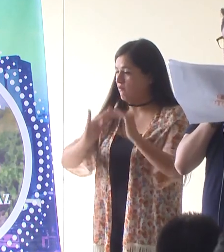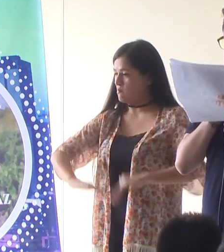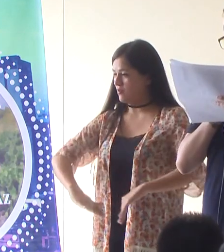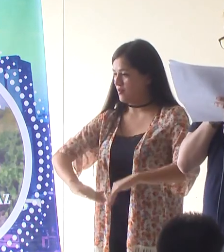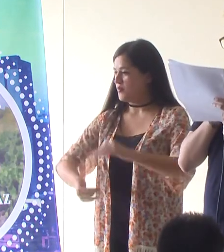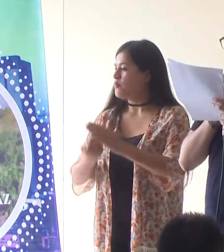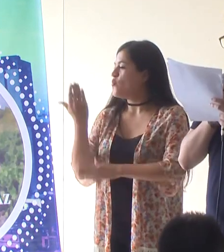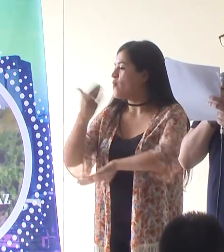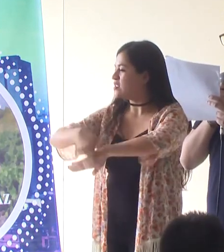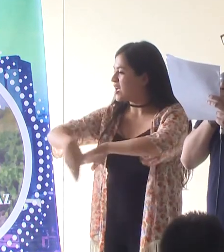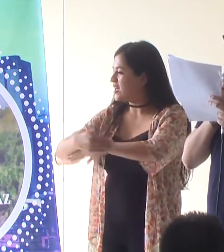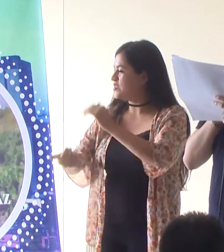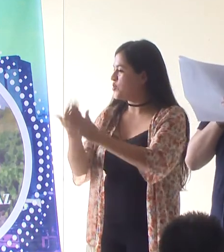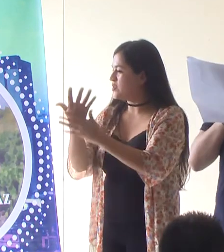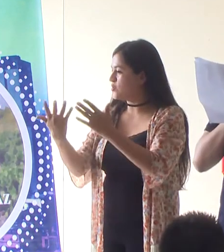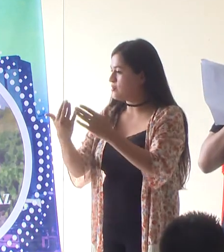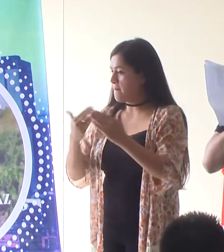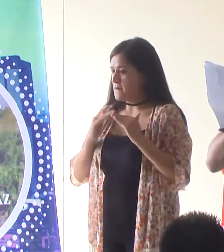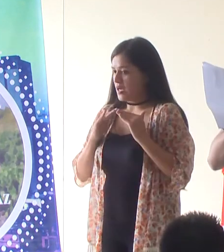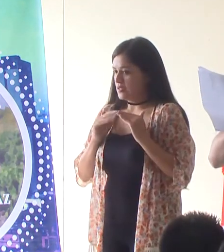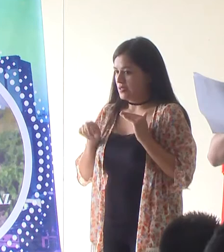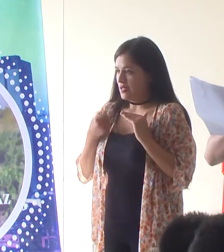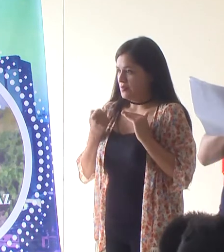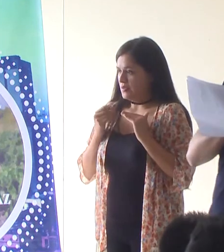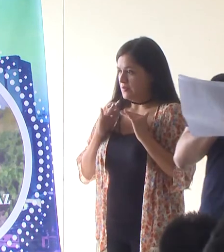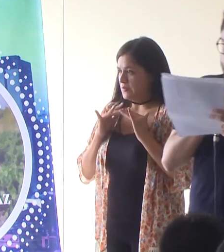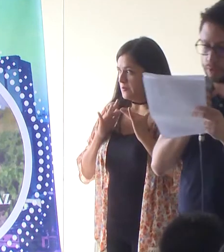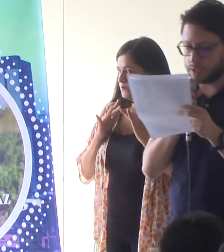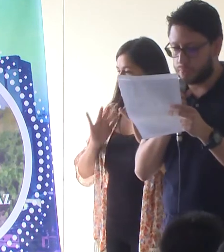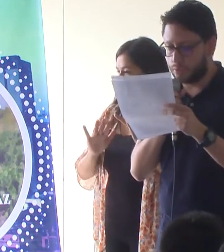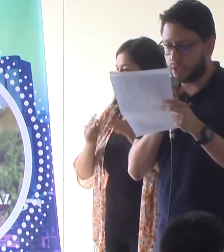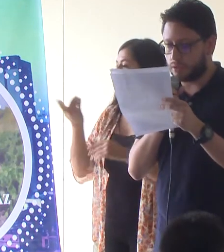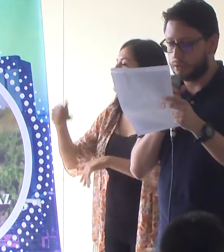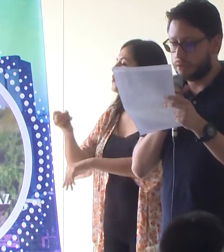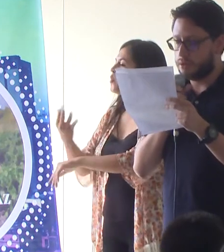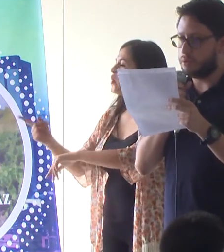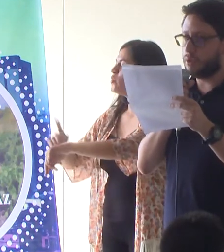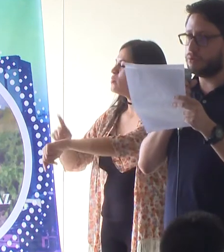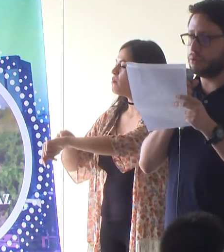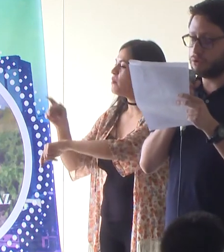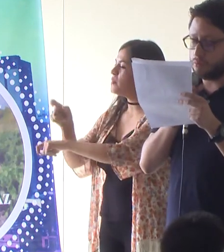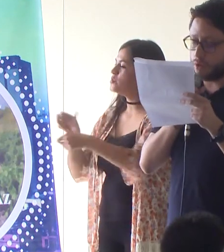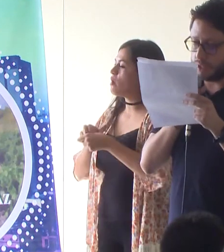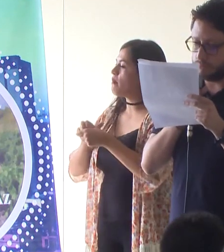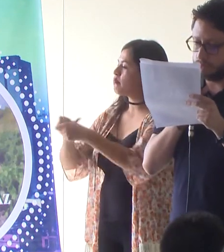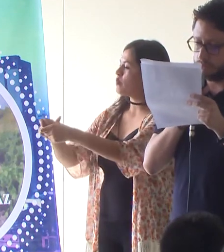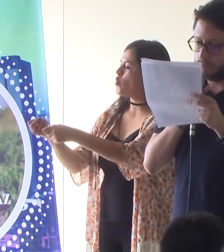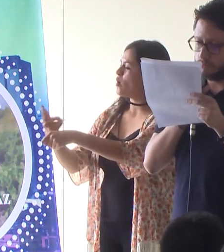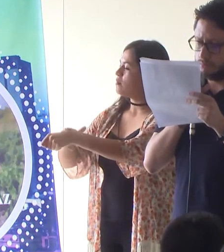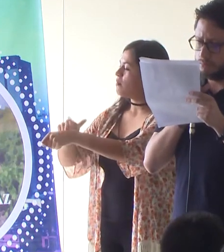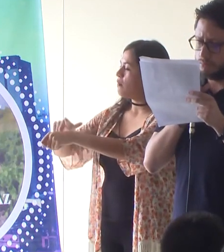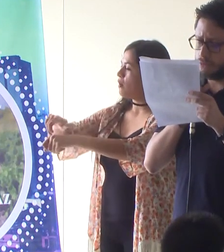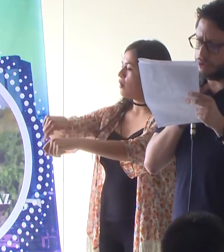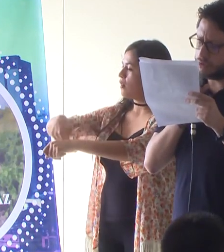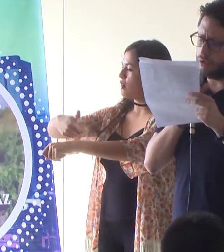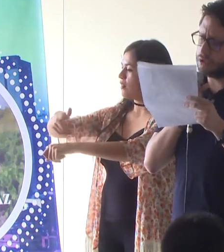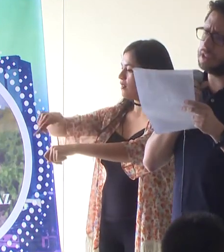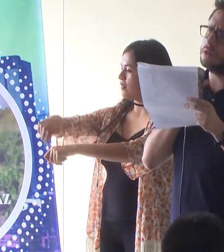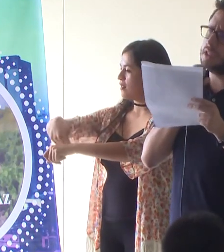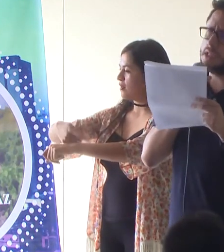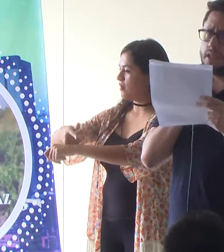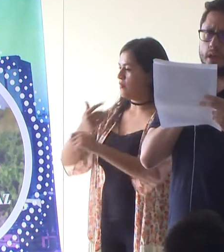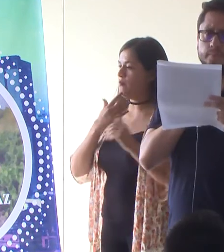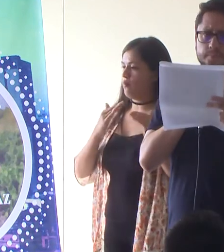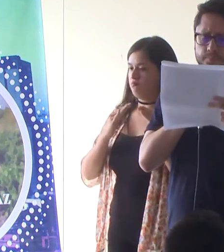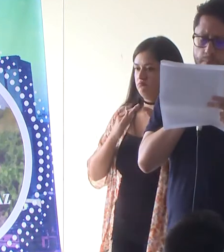solo basta con citar la cantidad de tiempo que pasa una persona en el transporte público o en un automóvil dos o